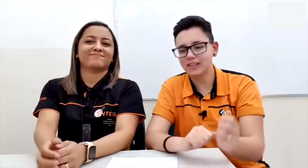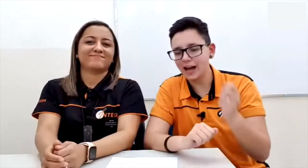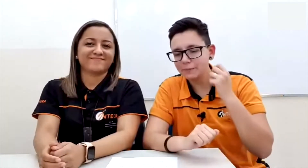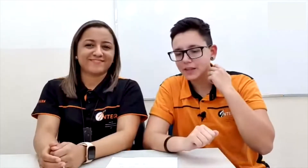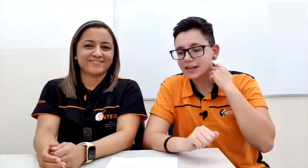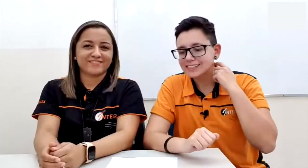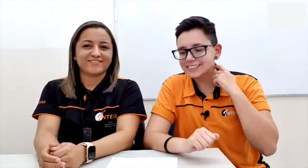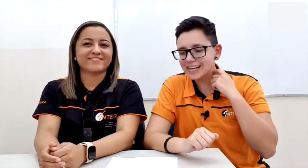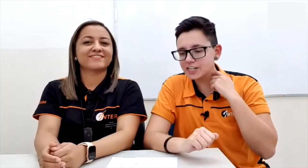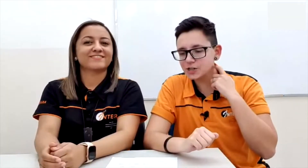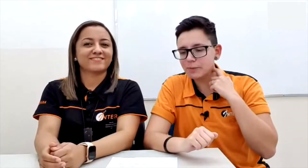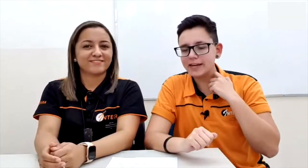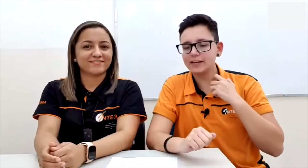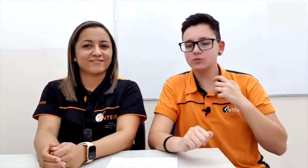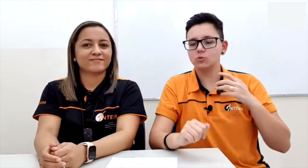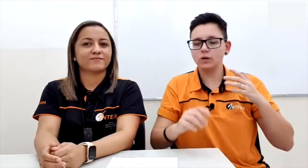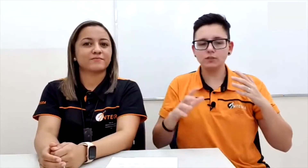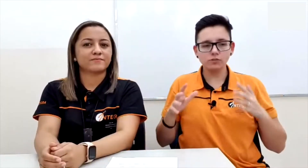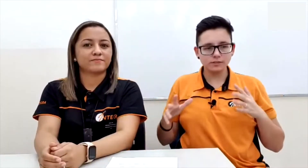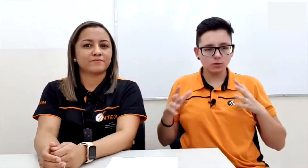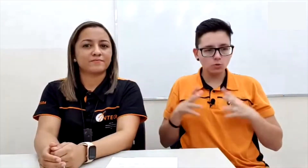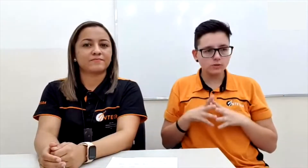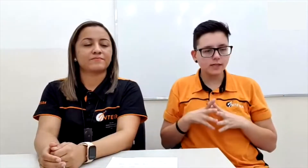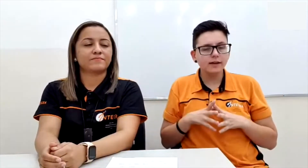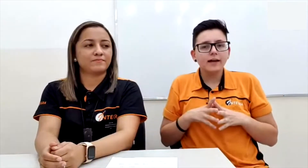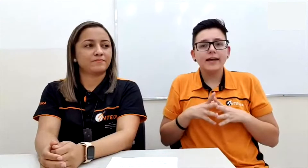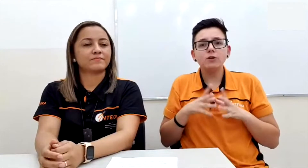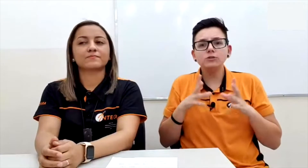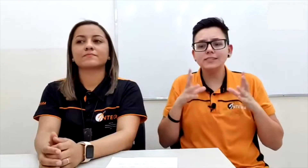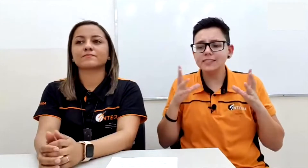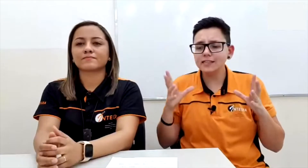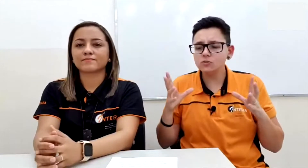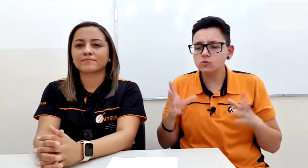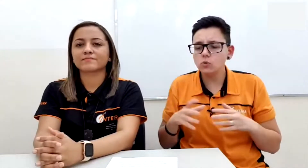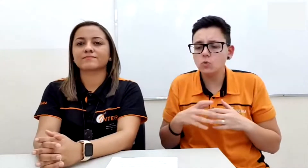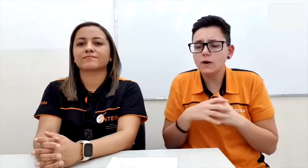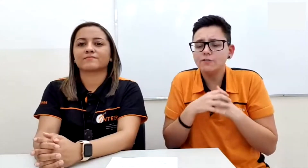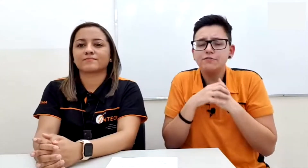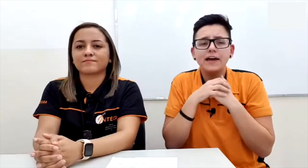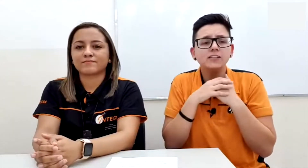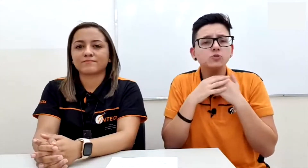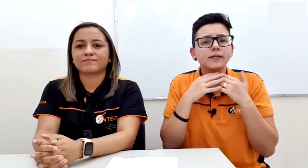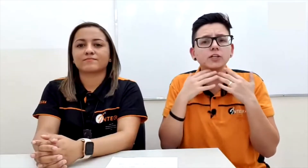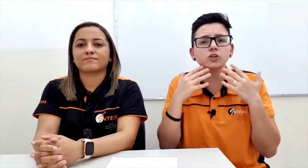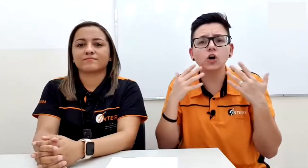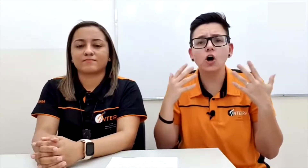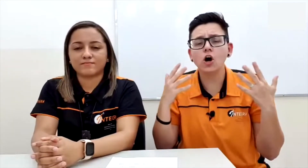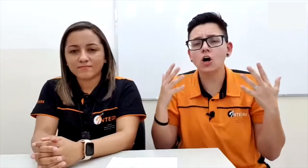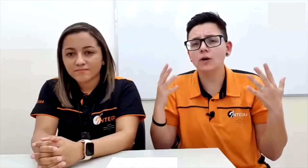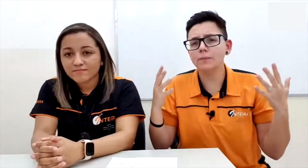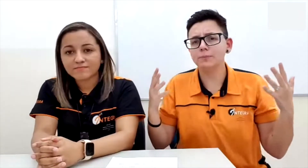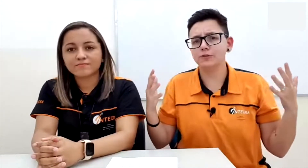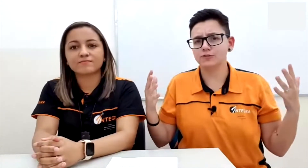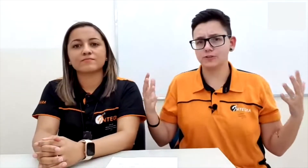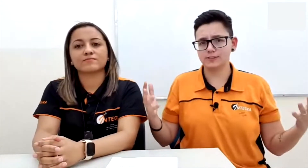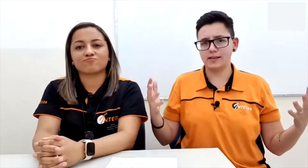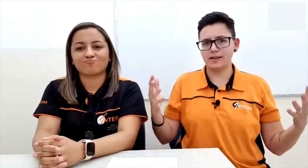tá? Sentimento, quando você usa, eu sinto um afeto enorme por você.